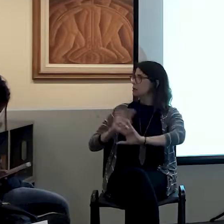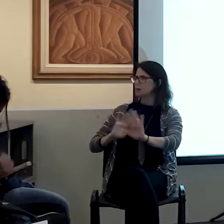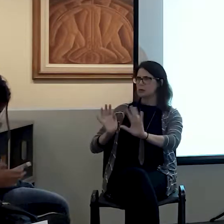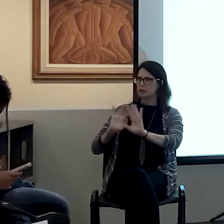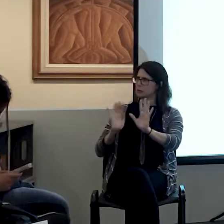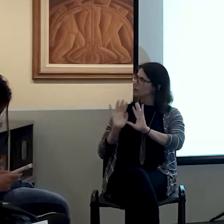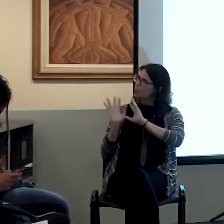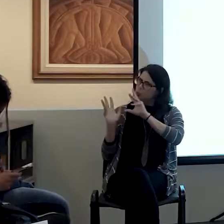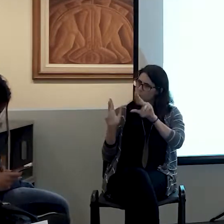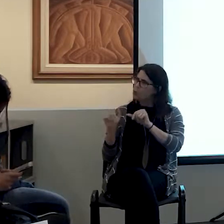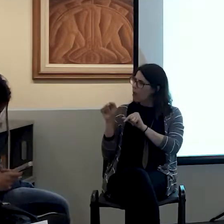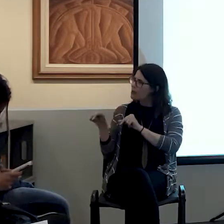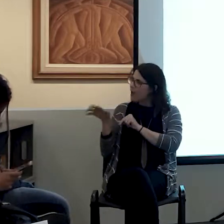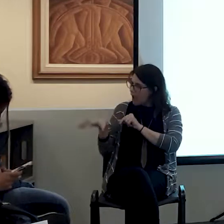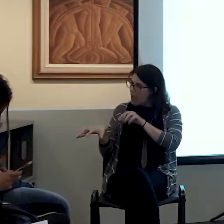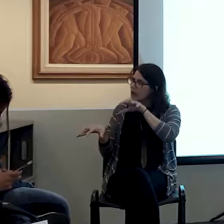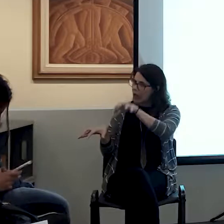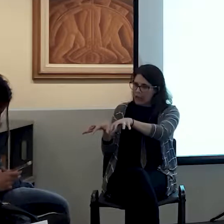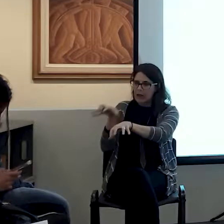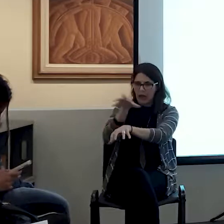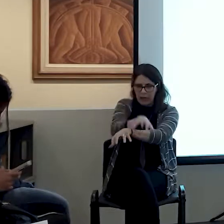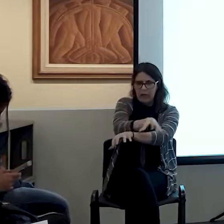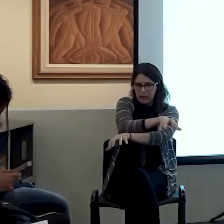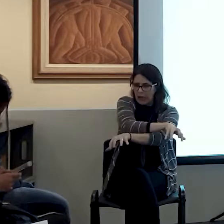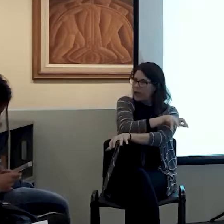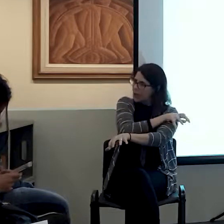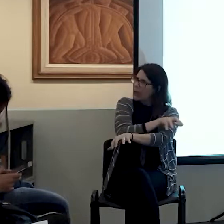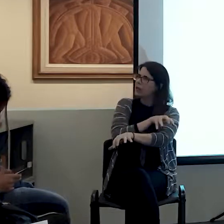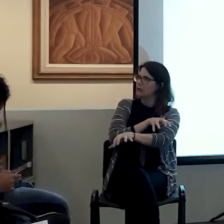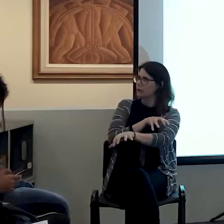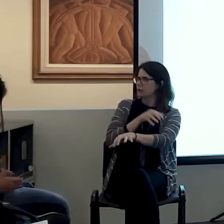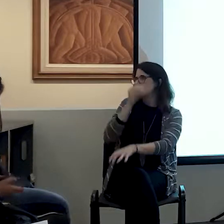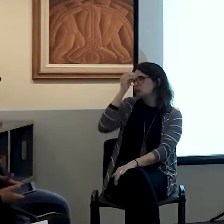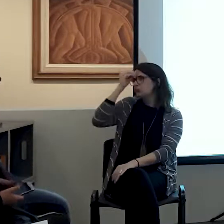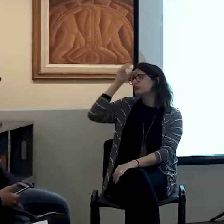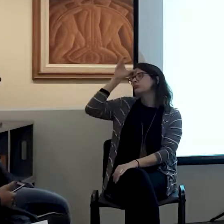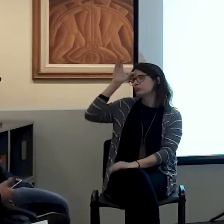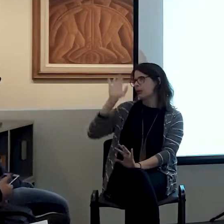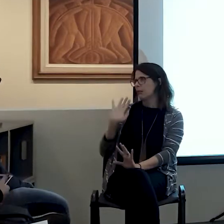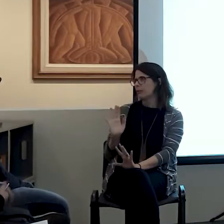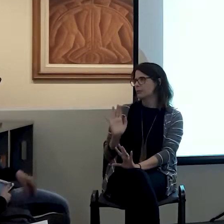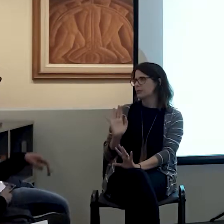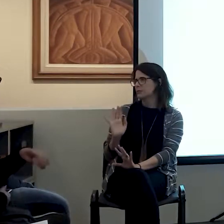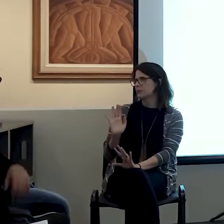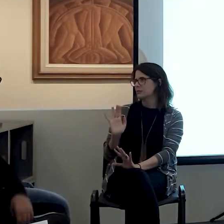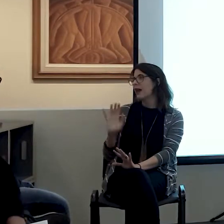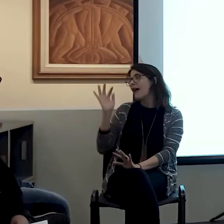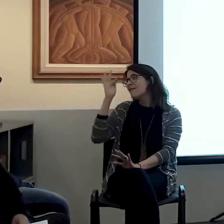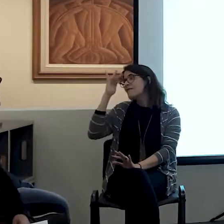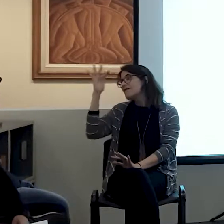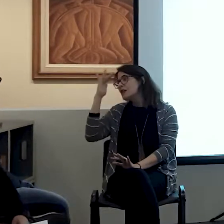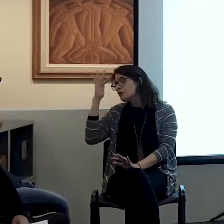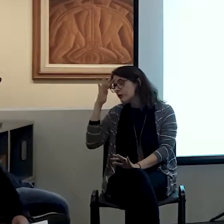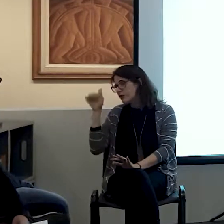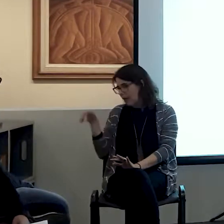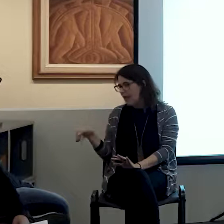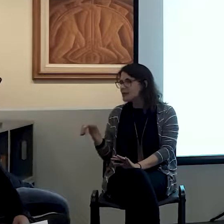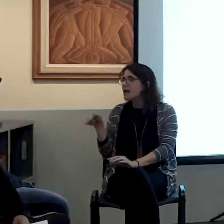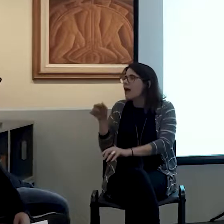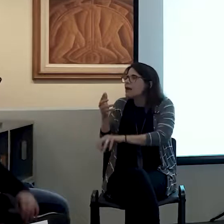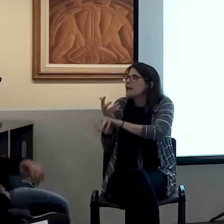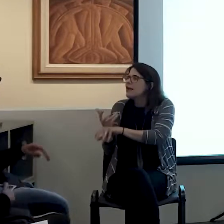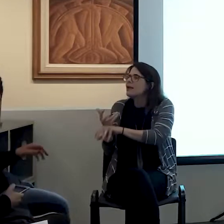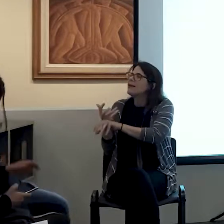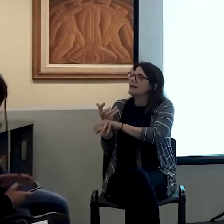Uma área daquilo que um dia se chamou de filosofia ou de ciência. Ou seja, o conhecimento sobre as coisas do mundo. Sobre